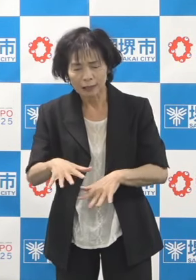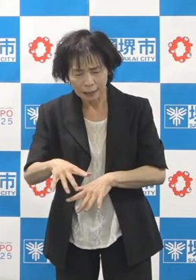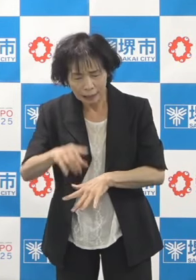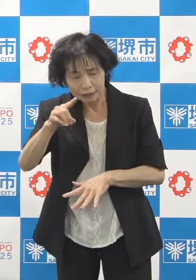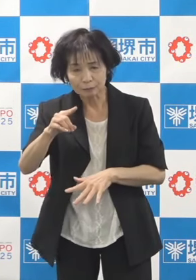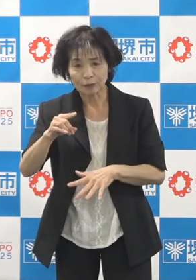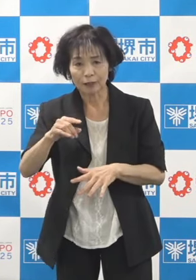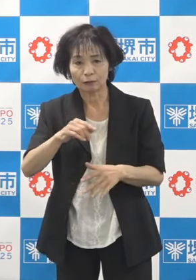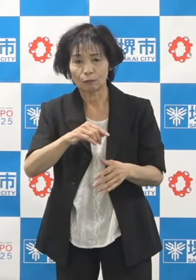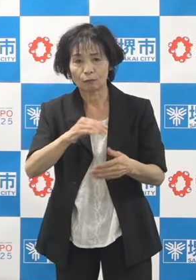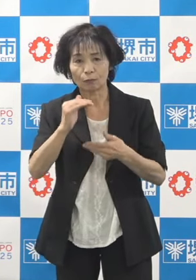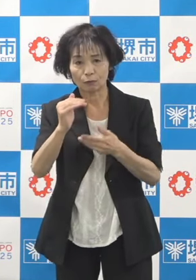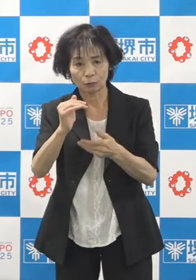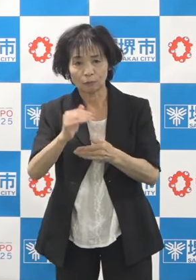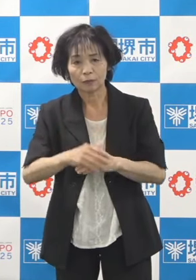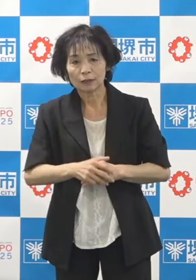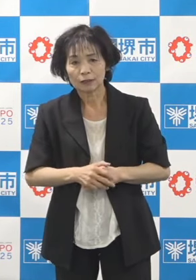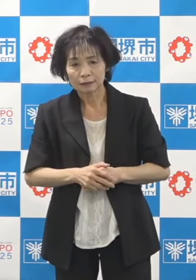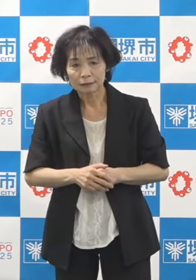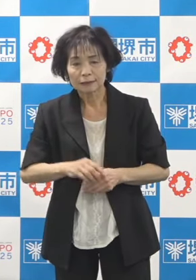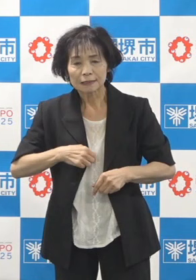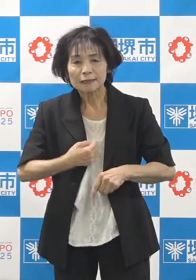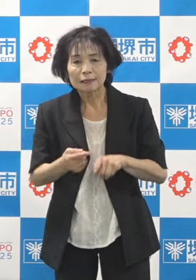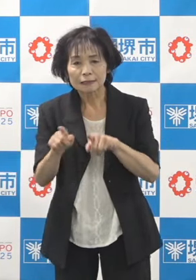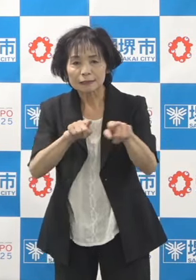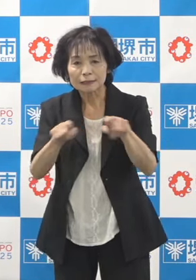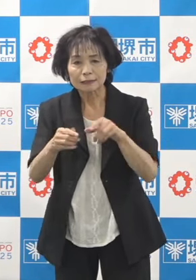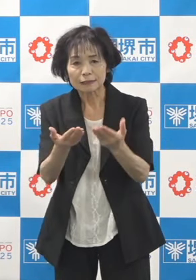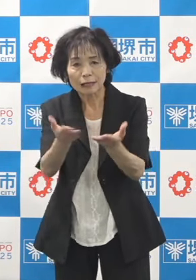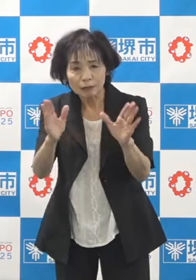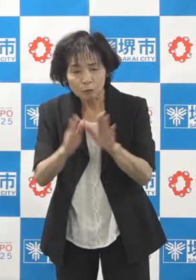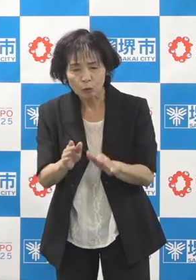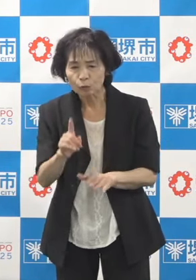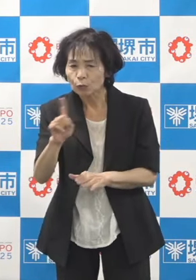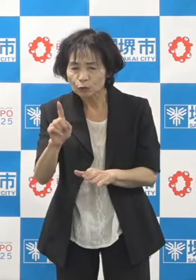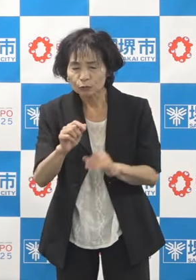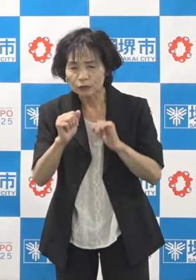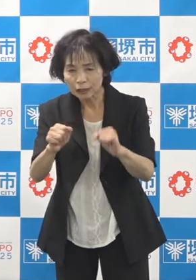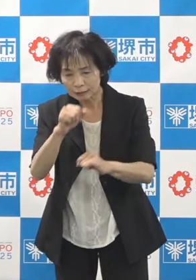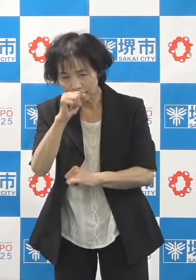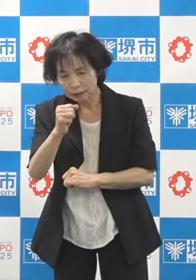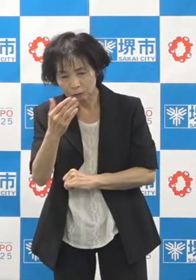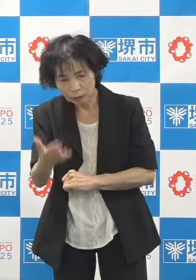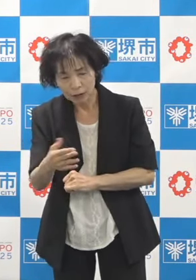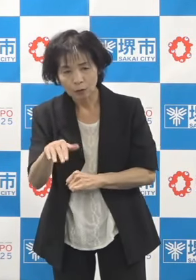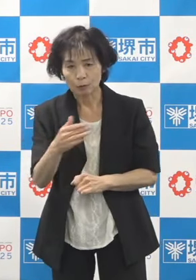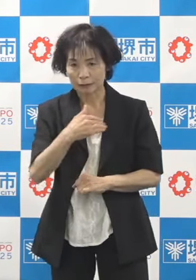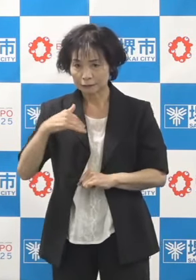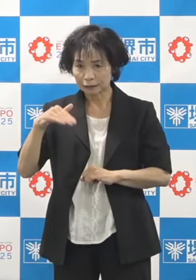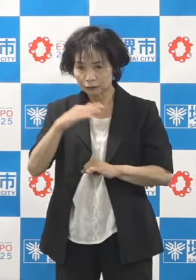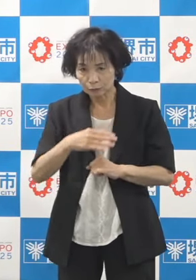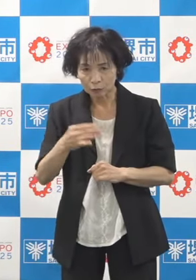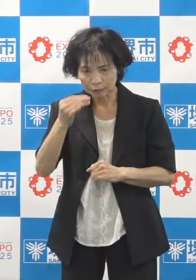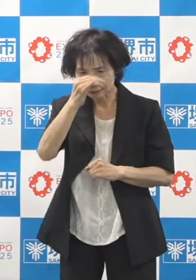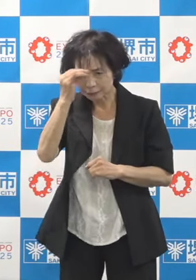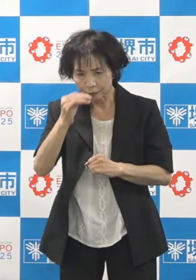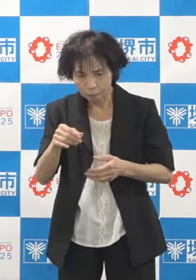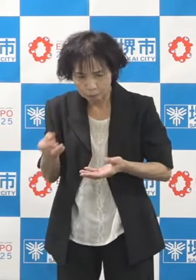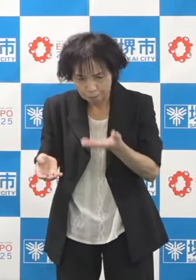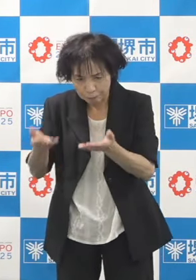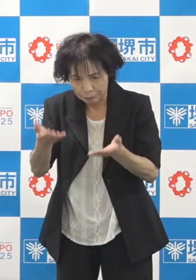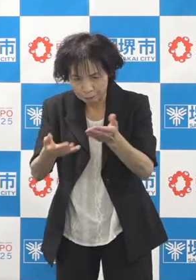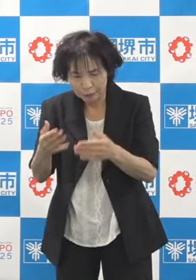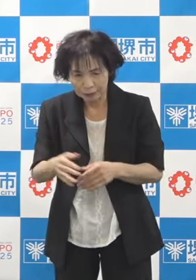は、自治体もどうすべきかということを私たちも知恵を絞りましたし、国民の皆さんも市民の皆さ